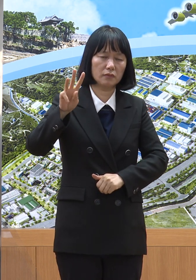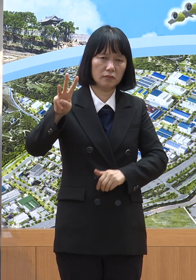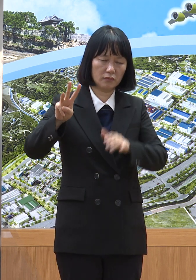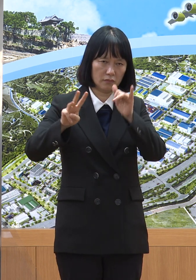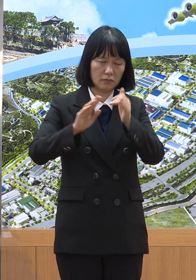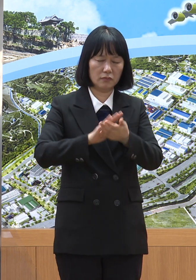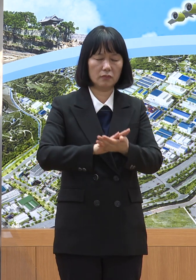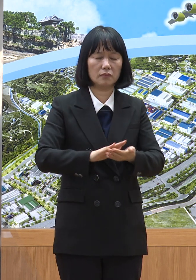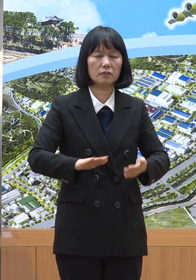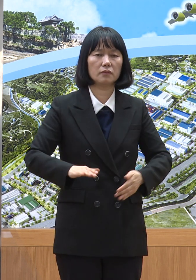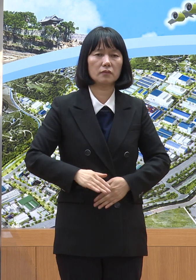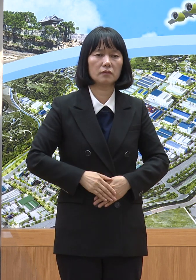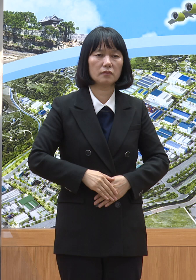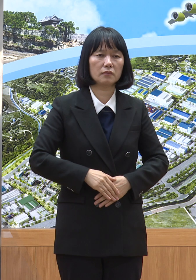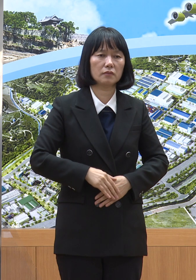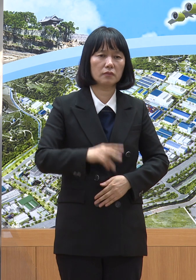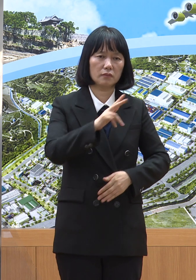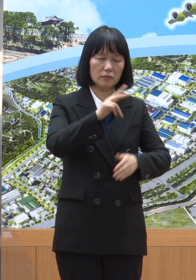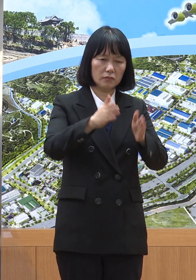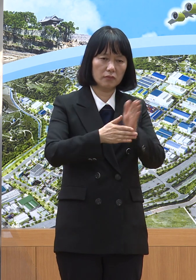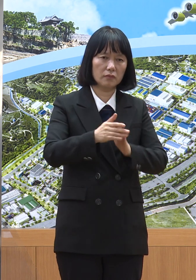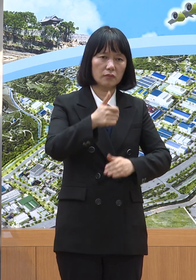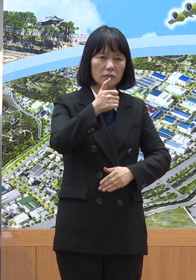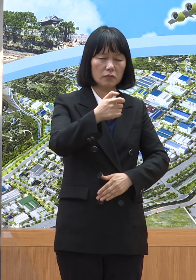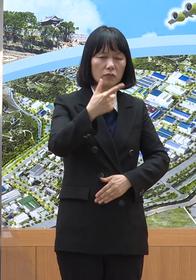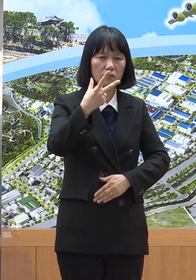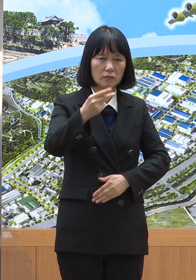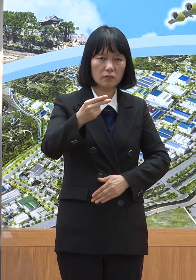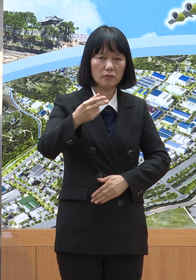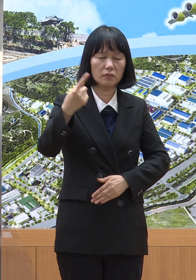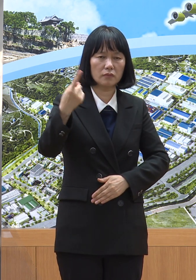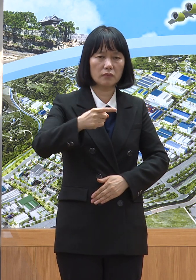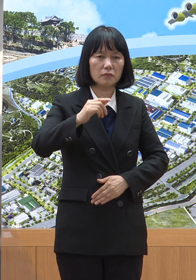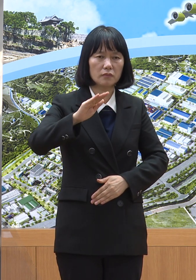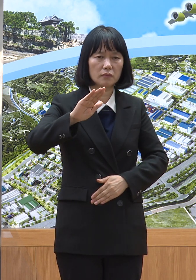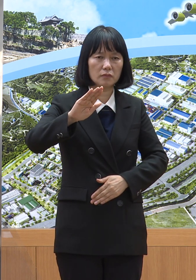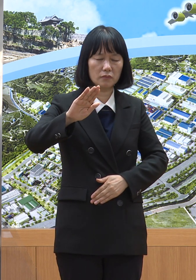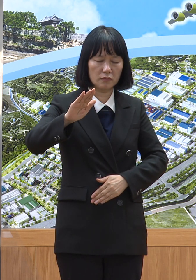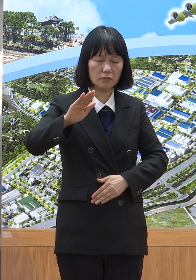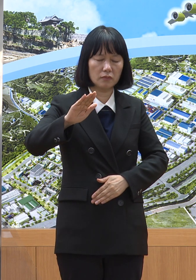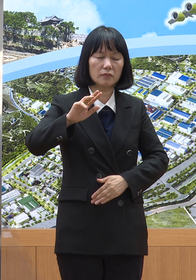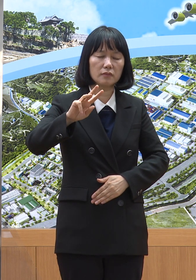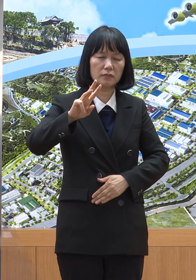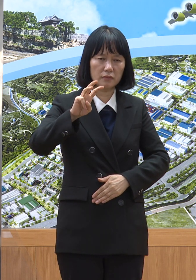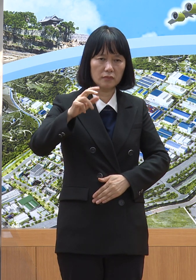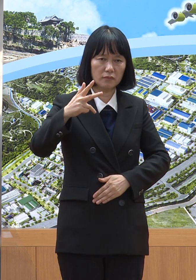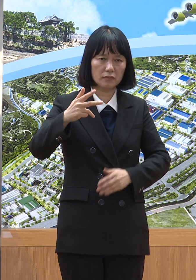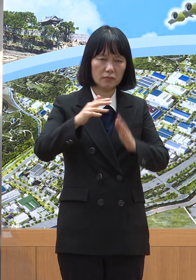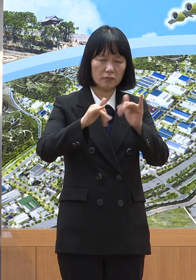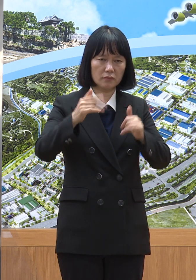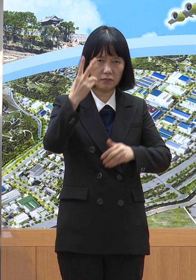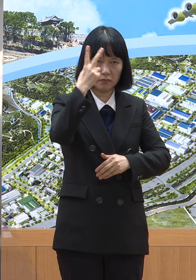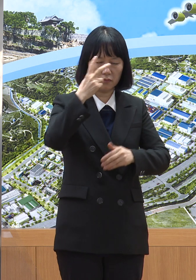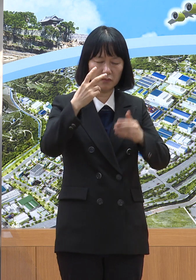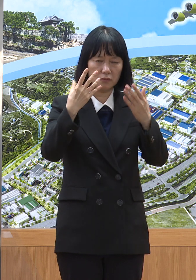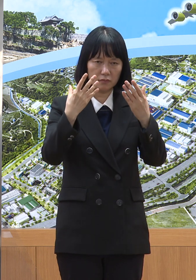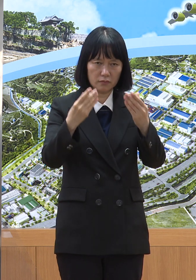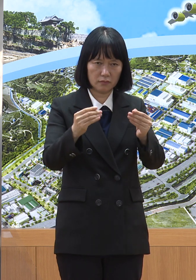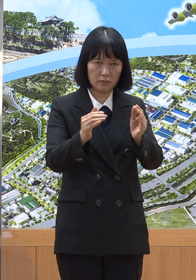844명입니다. 우리 시는 그동안 57만 1737명에 대하여 코로나19